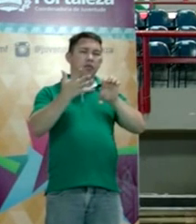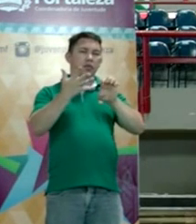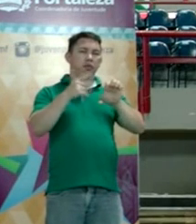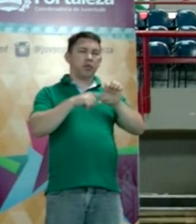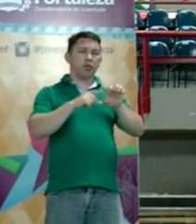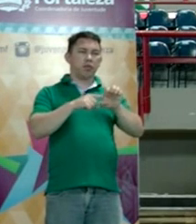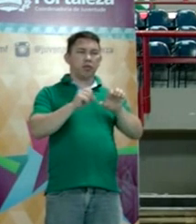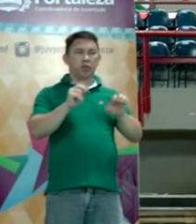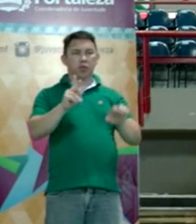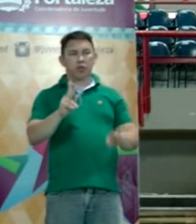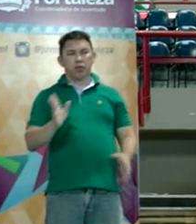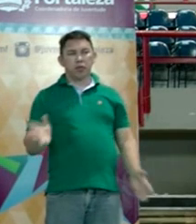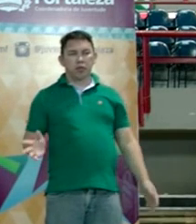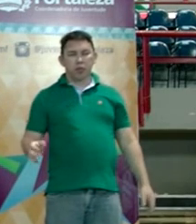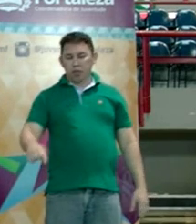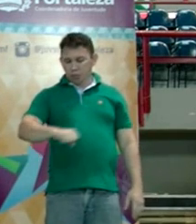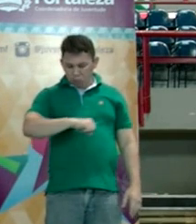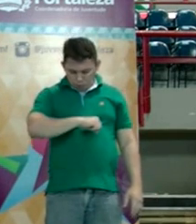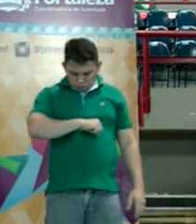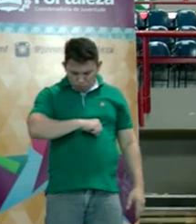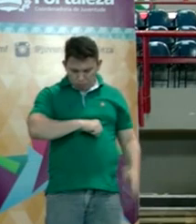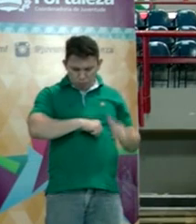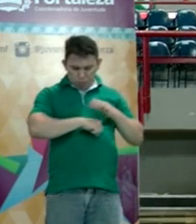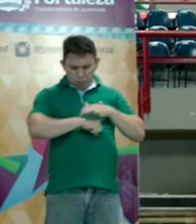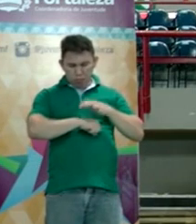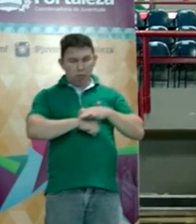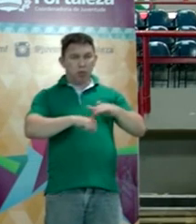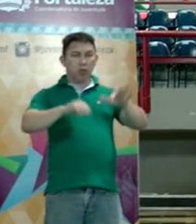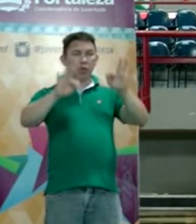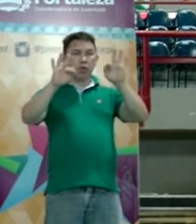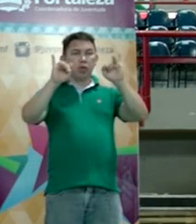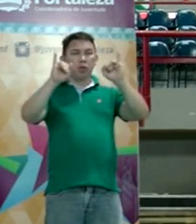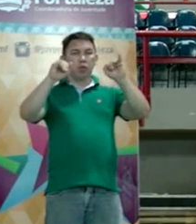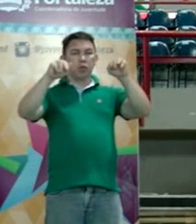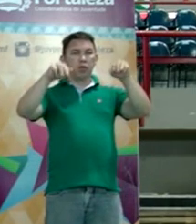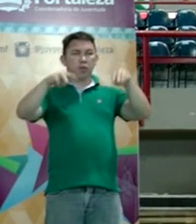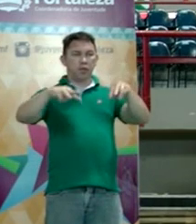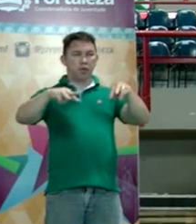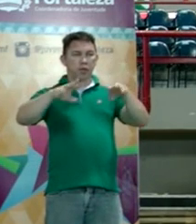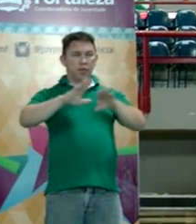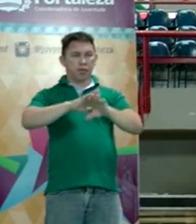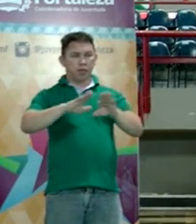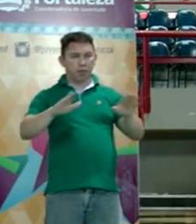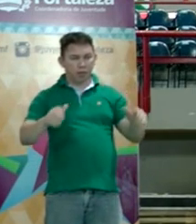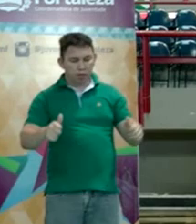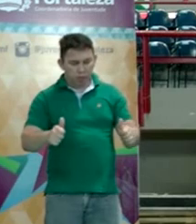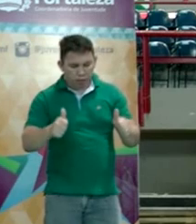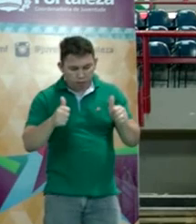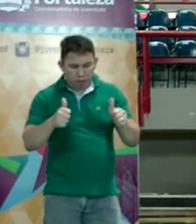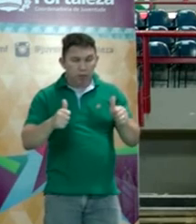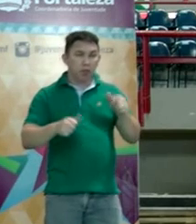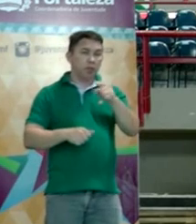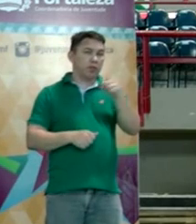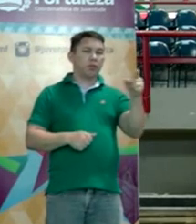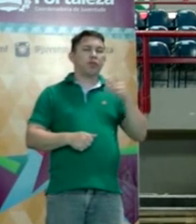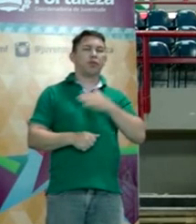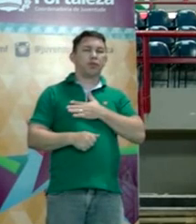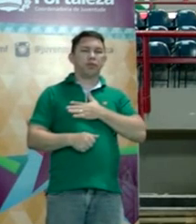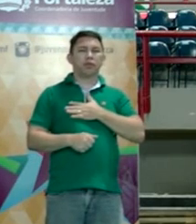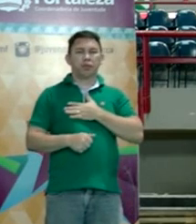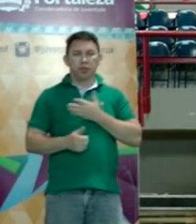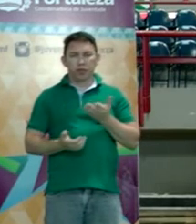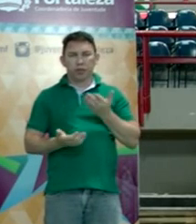ok? Bom, deixa eu ver. Pessoal, chegamos aí no nosso tempo, tá certo? Espero que tenha